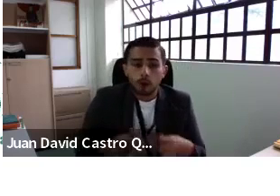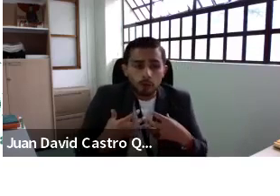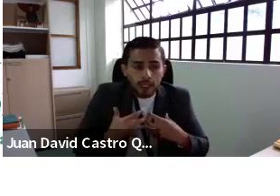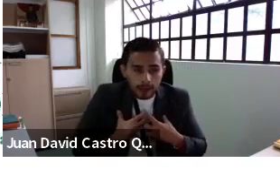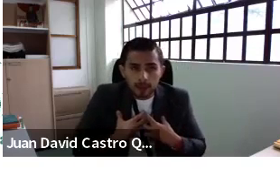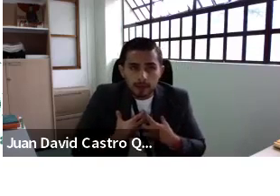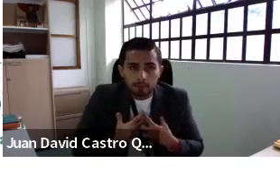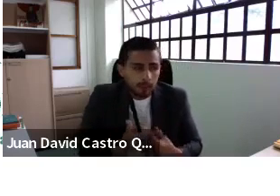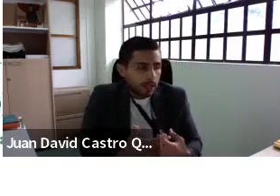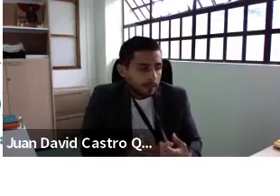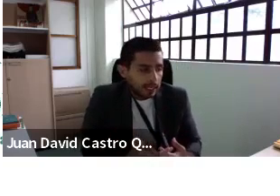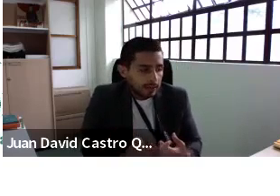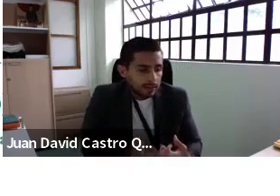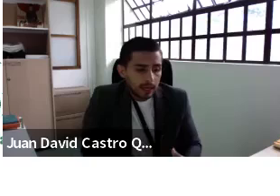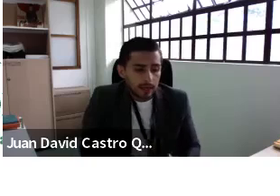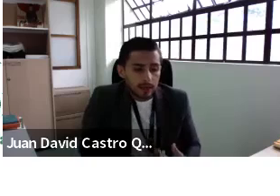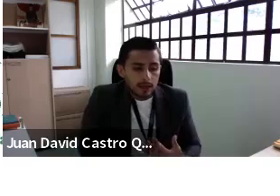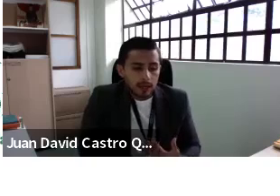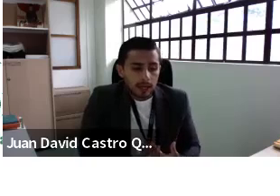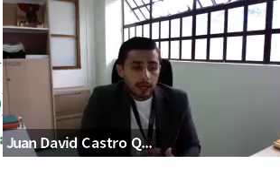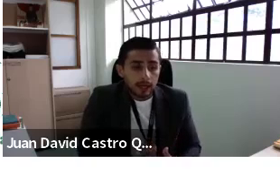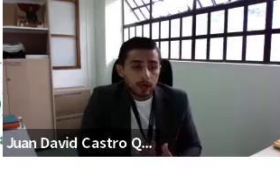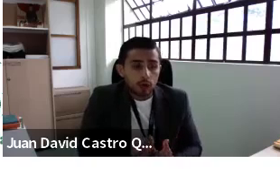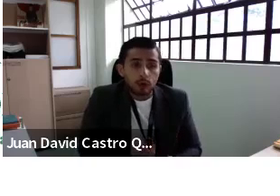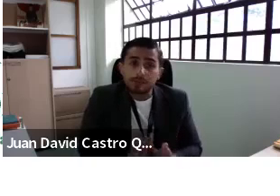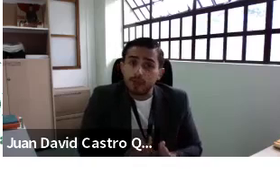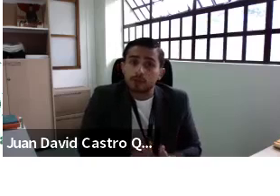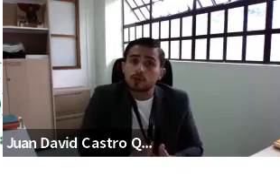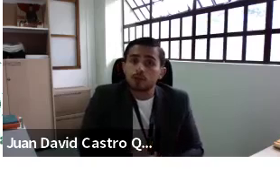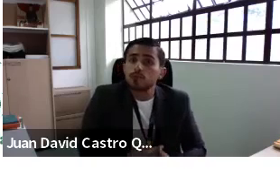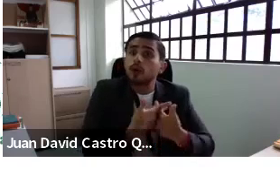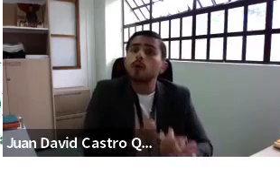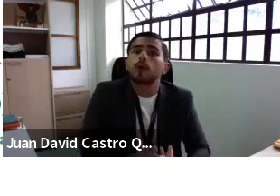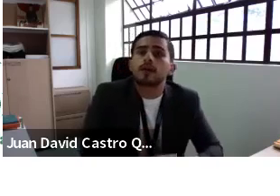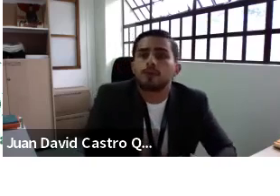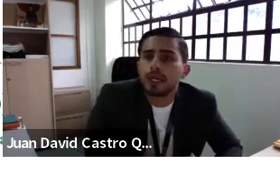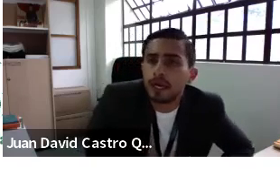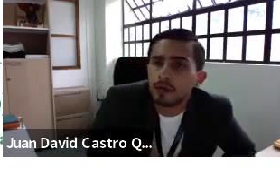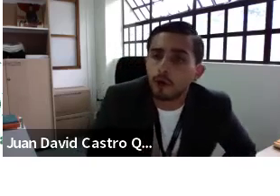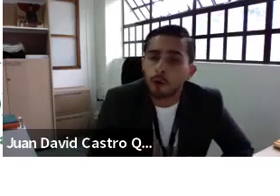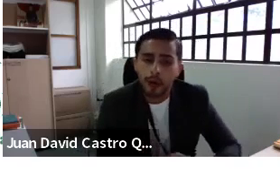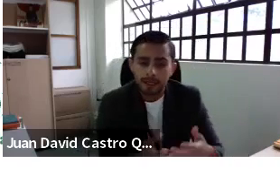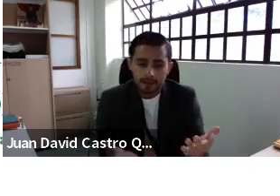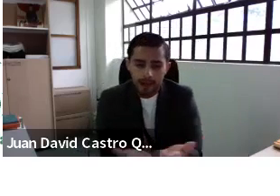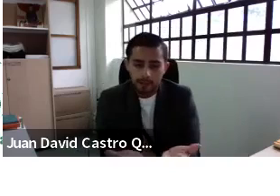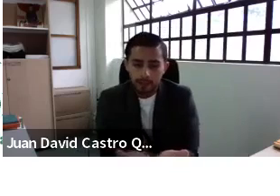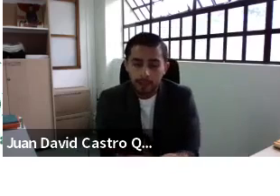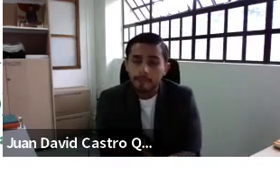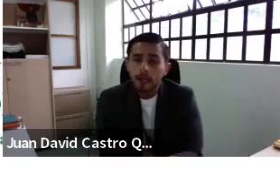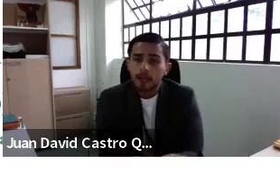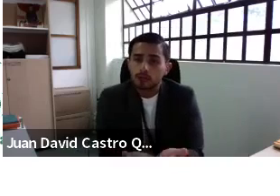comunidad pero también entender como expertos que nos vincula esa comunidad o cuál es realmente la